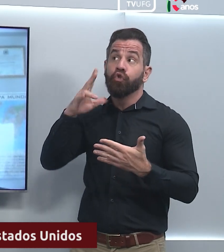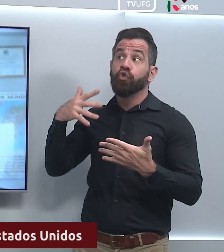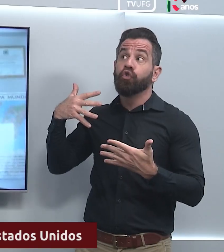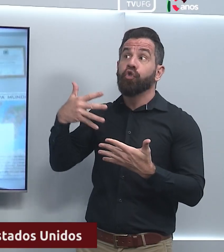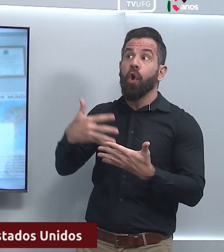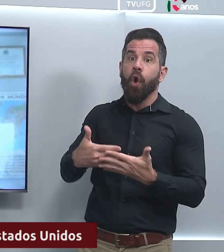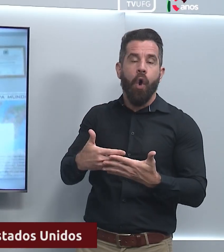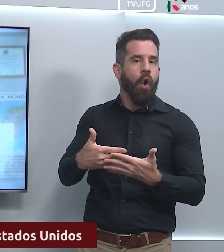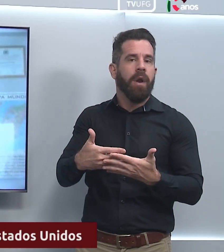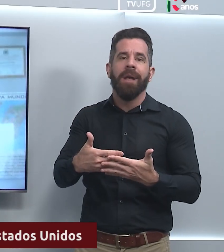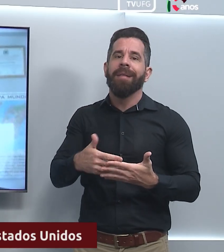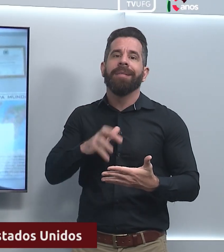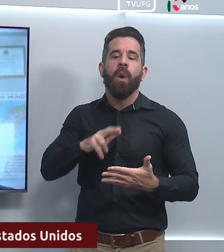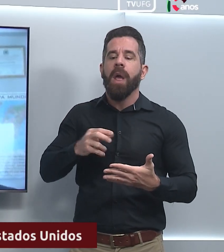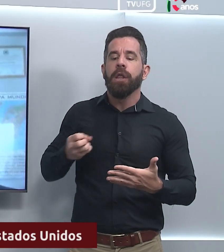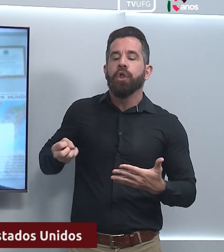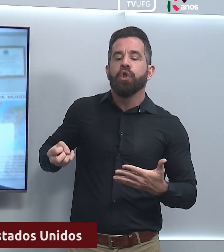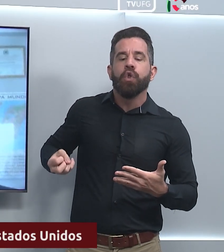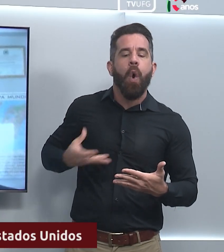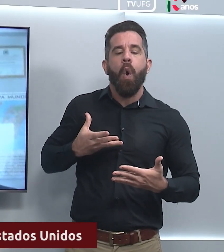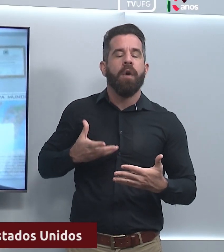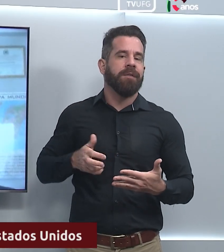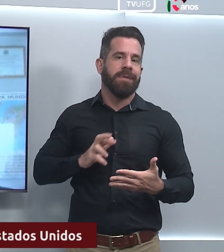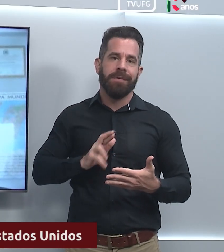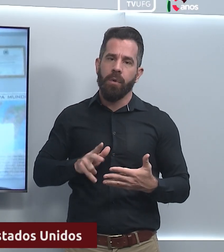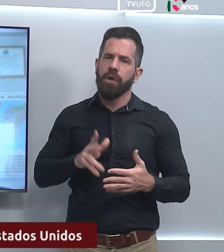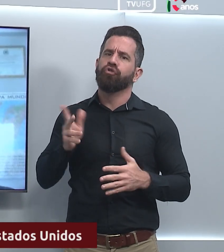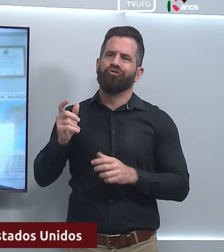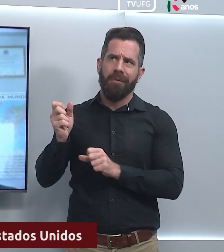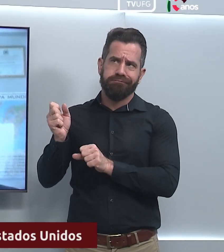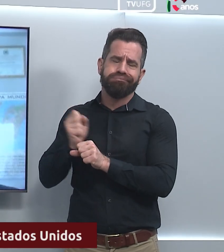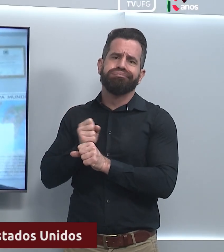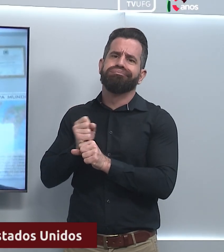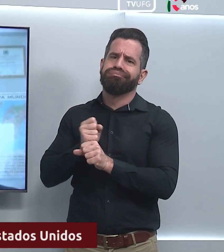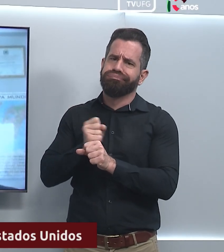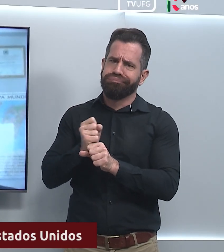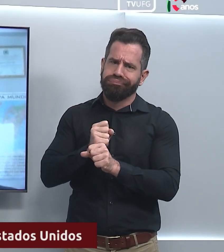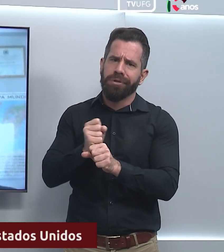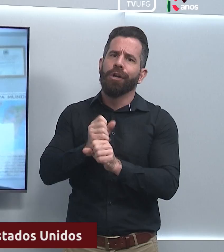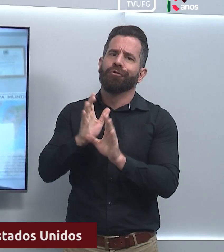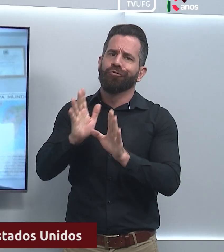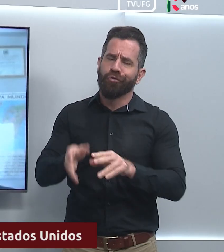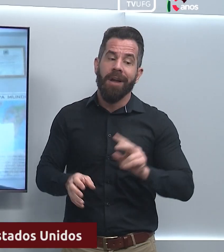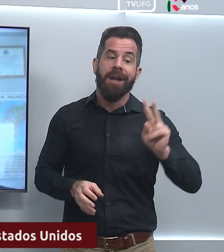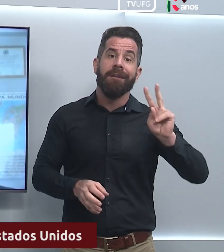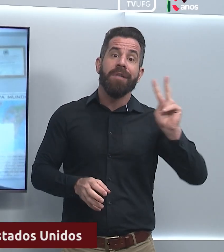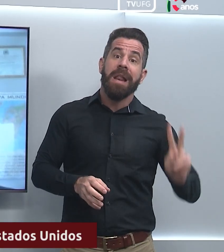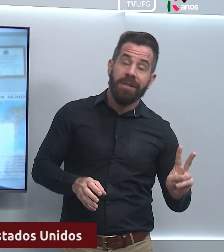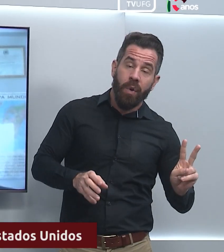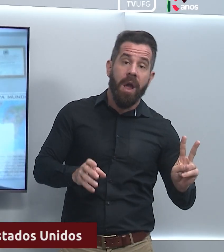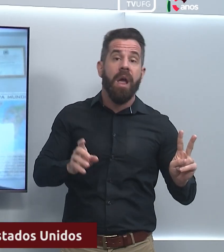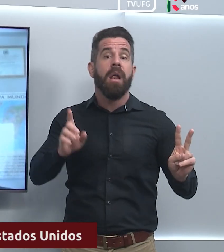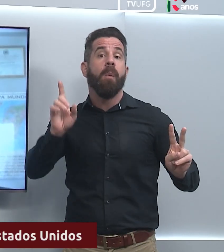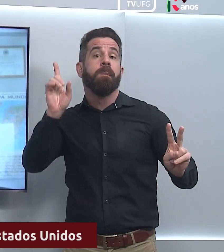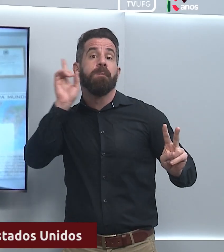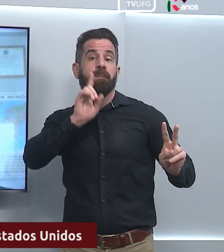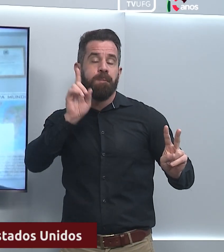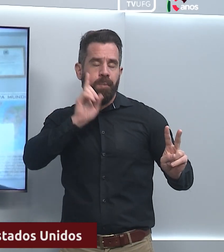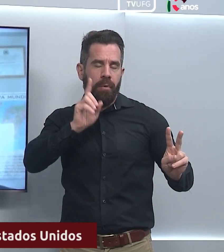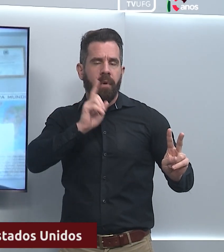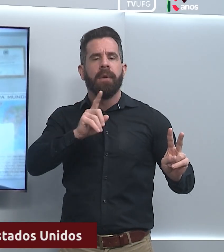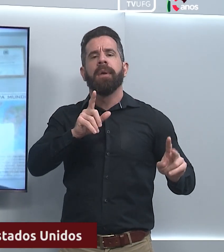é uma história recente. Ao longo dos anos, questões ideológicas, a questão do